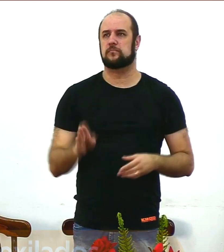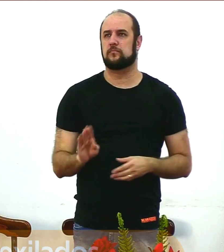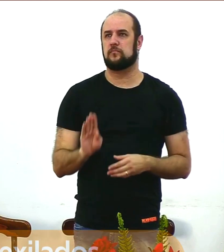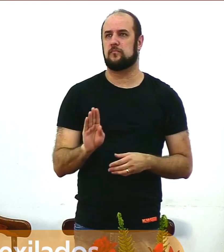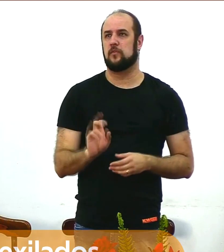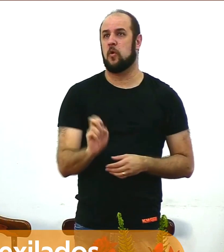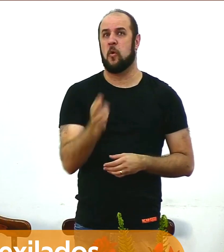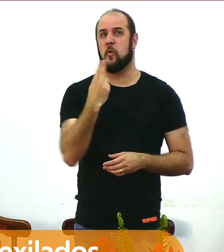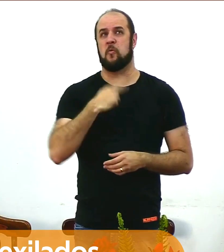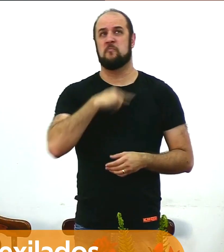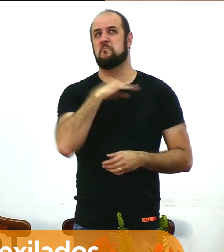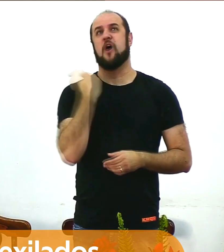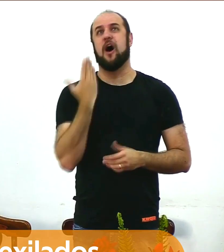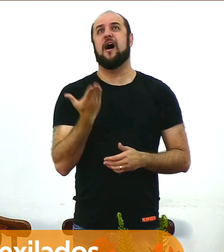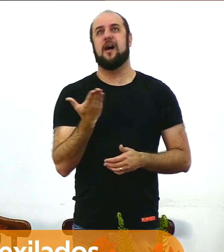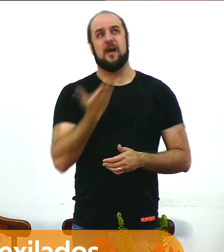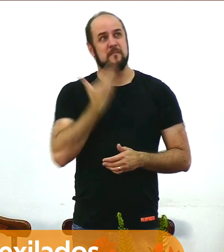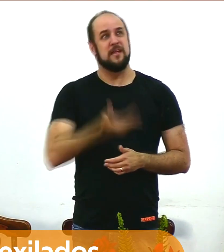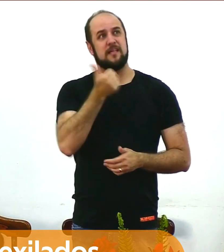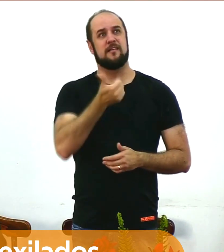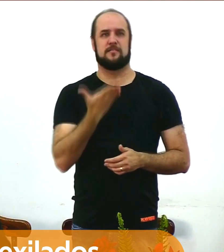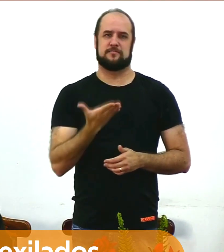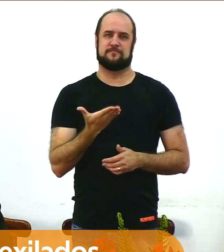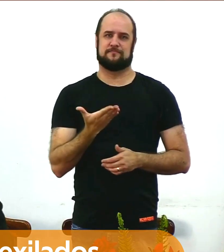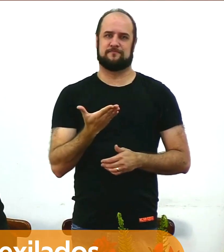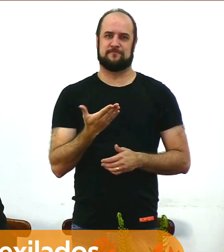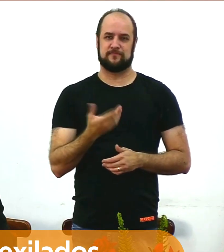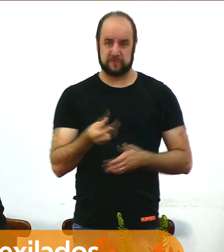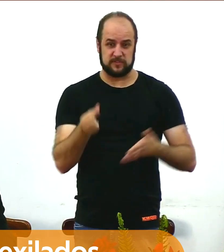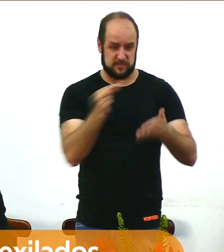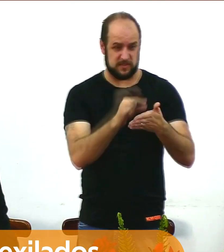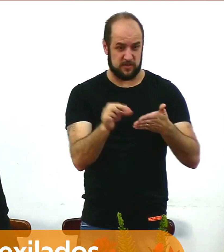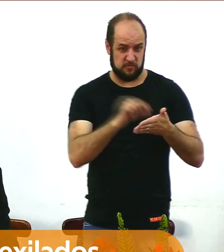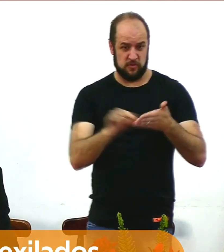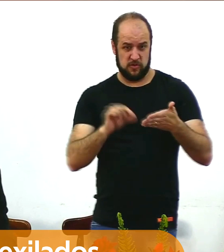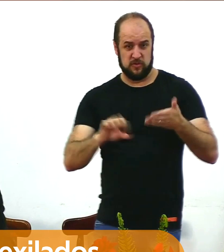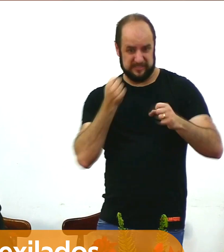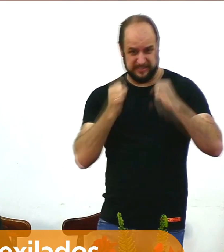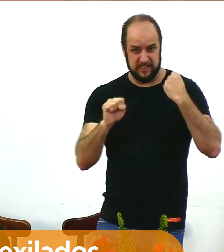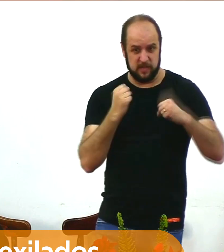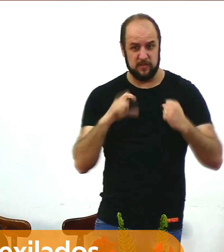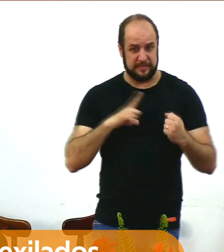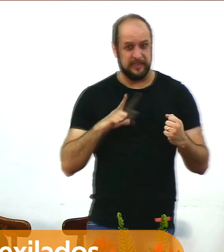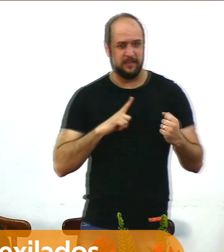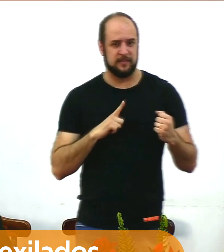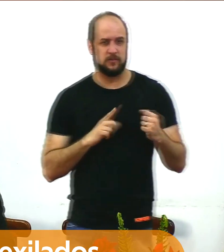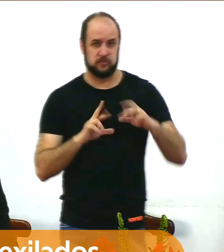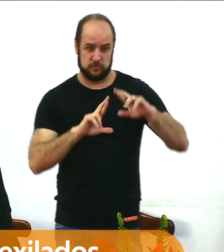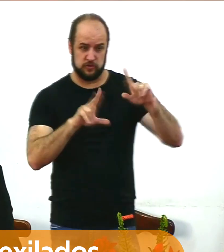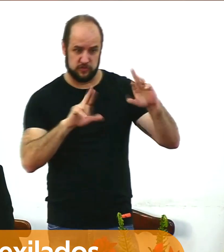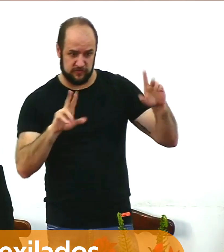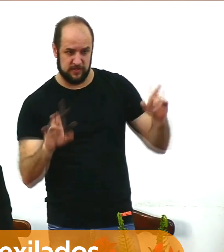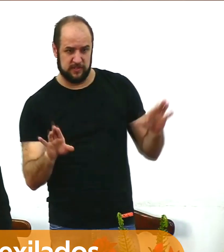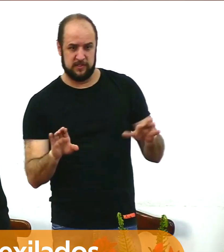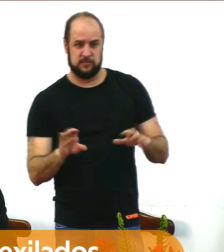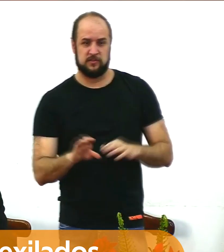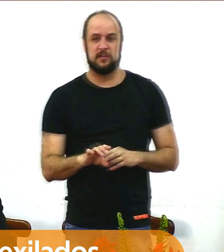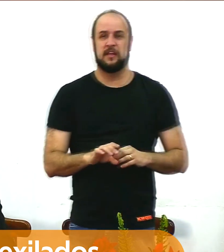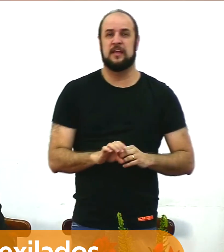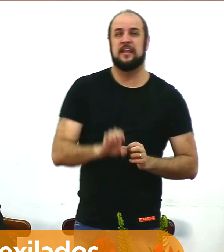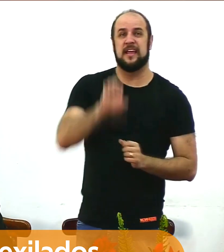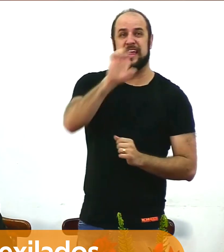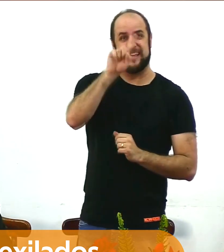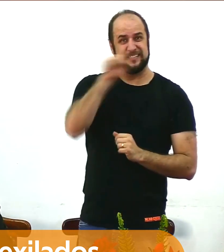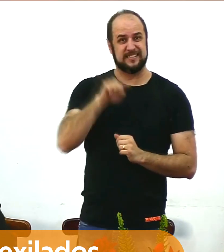de aflição? Era, mas também era um período para reconsiderar a sua